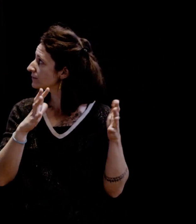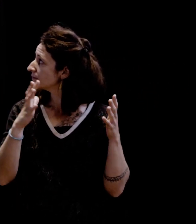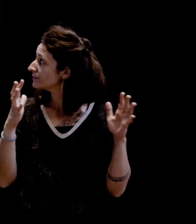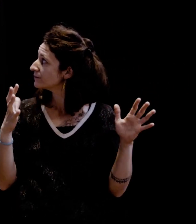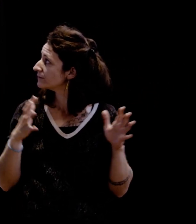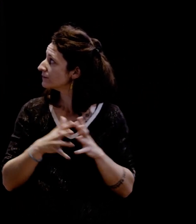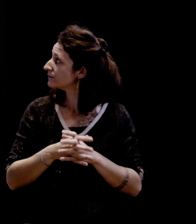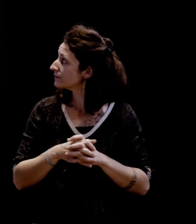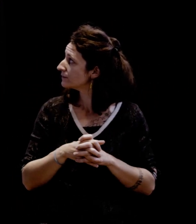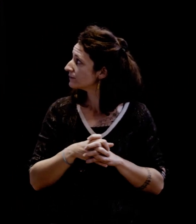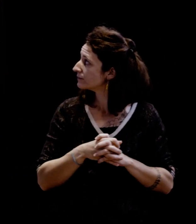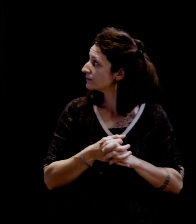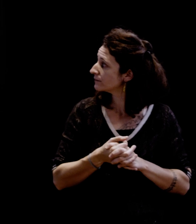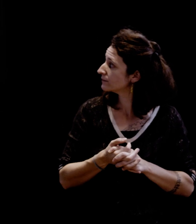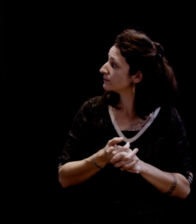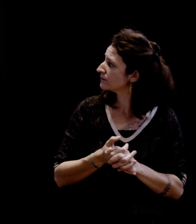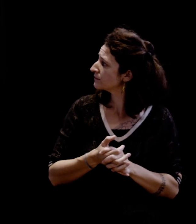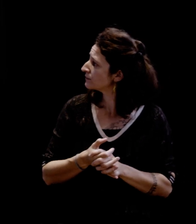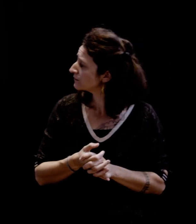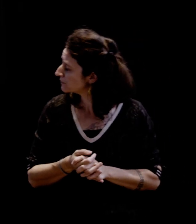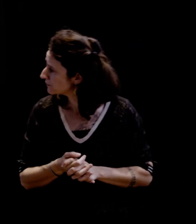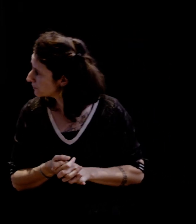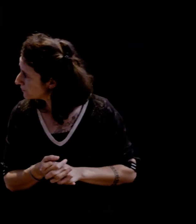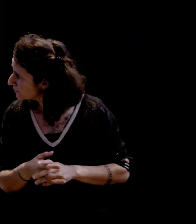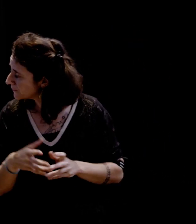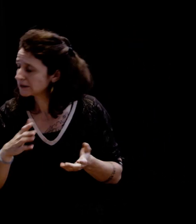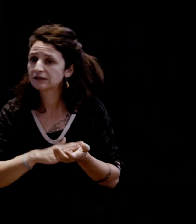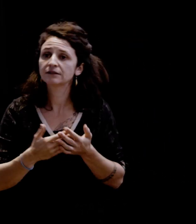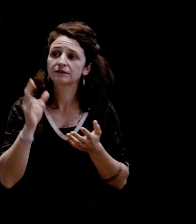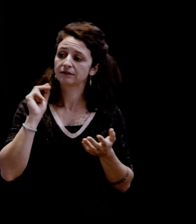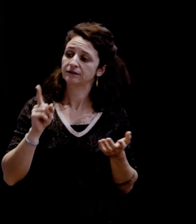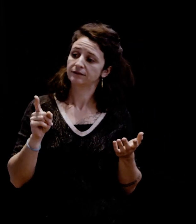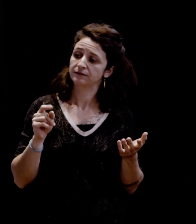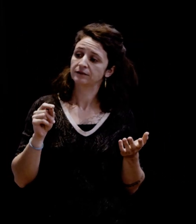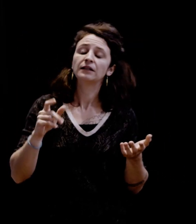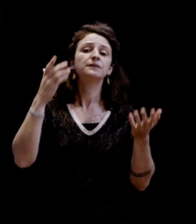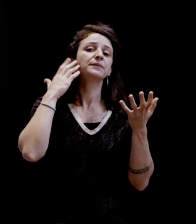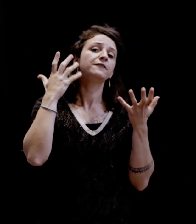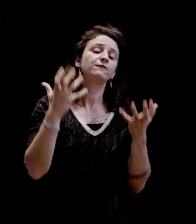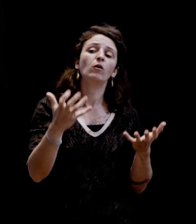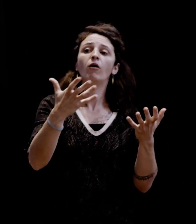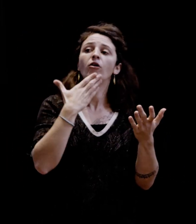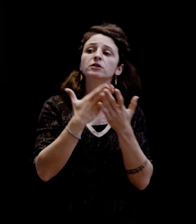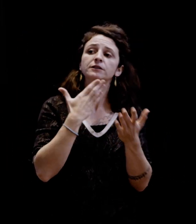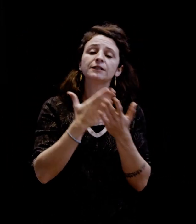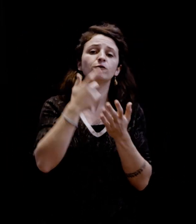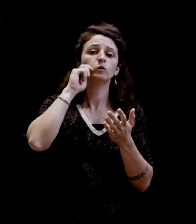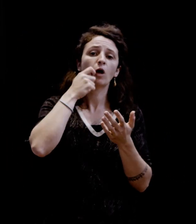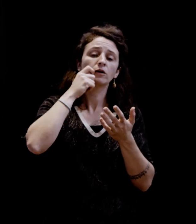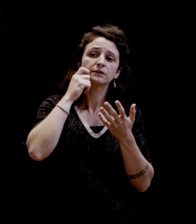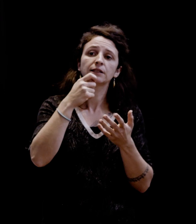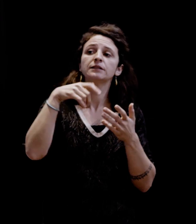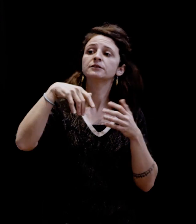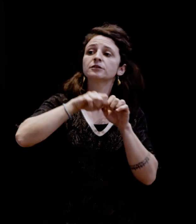Je pourrais vous donner mon numéro, mon mail, si vous avez besoin de prendre rendez-vous avec des dentistes dans notre réseau, qui